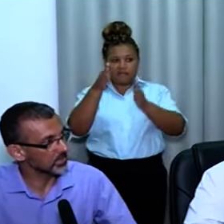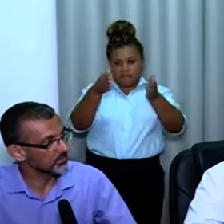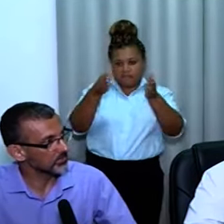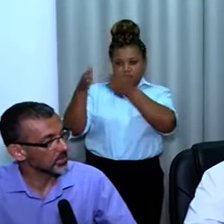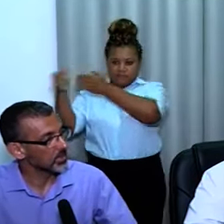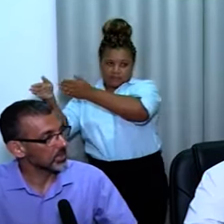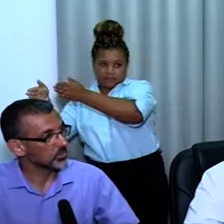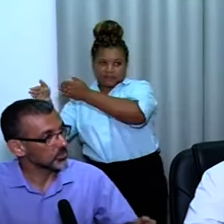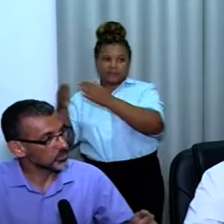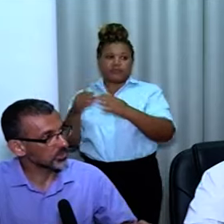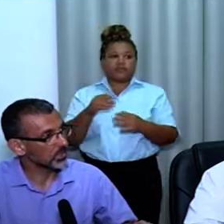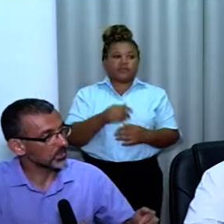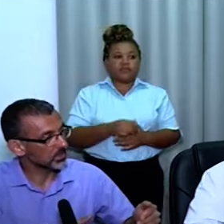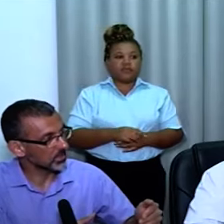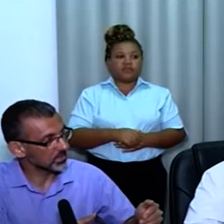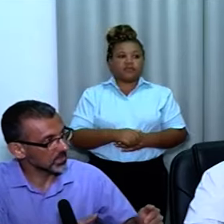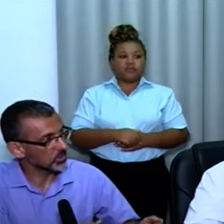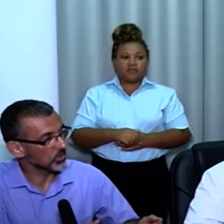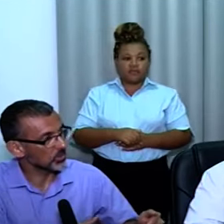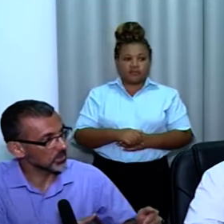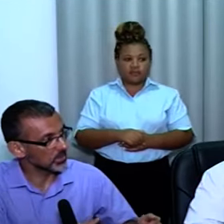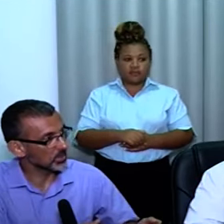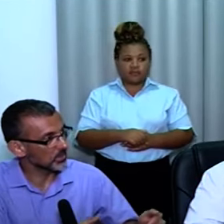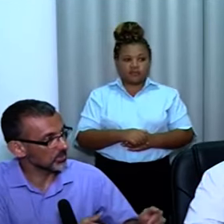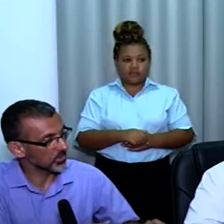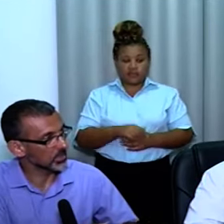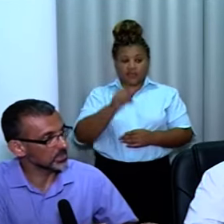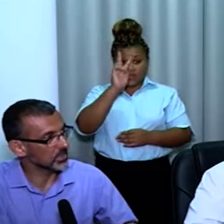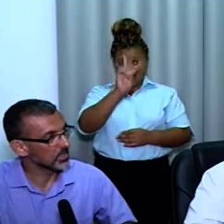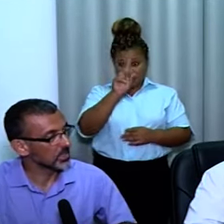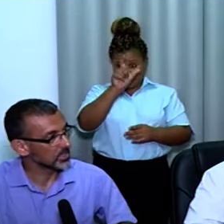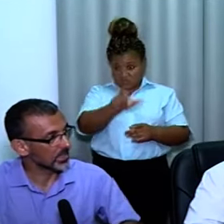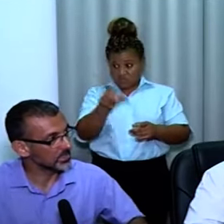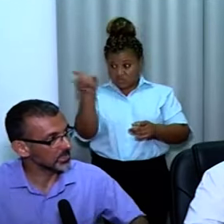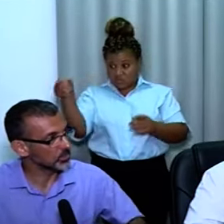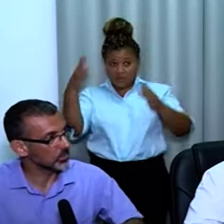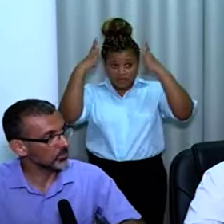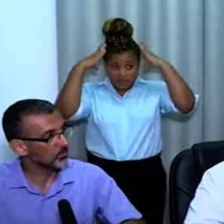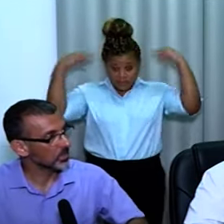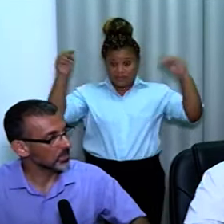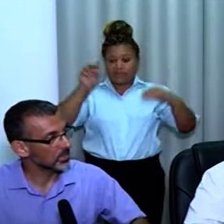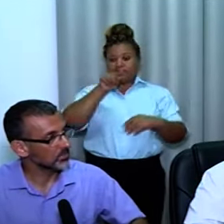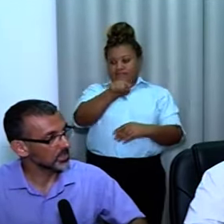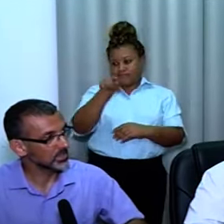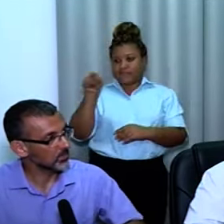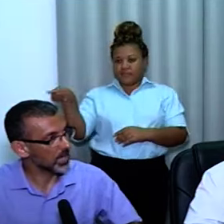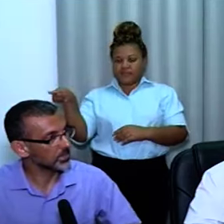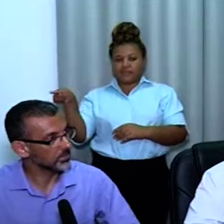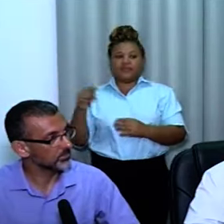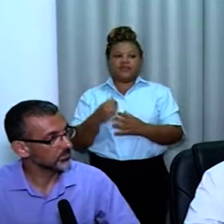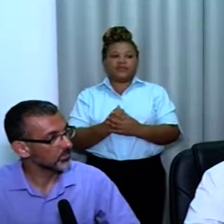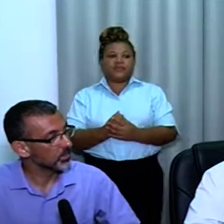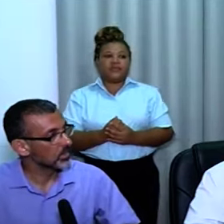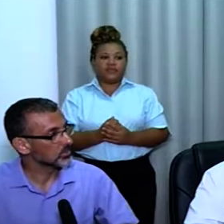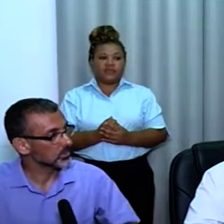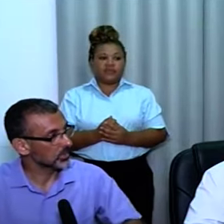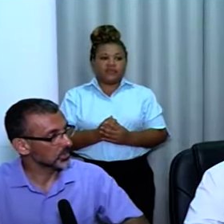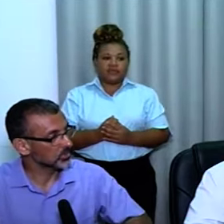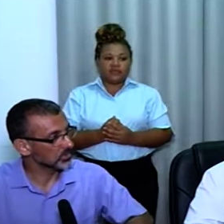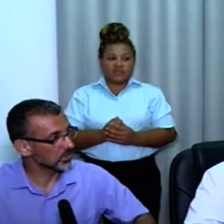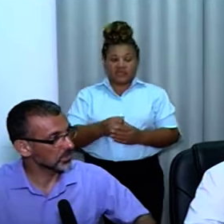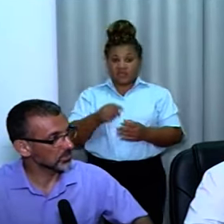tester. Et les autres dans la section qui besoin tester. Et ça, des sections, ils se séparent. Les